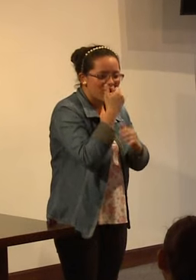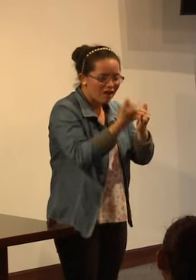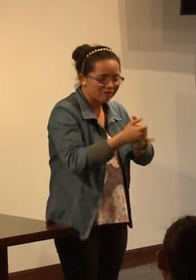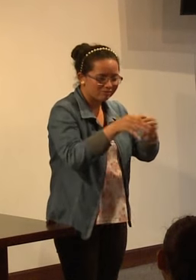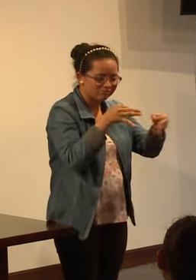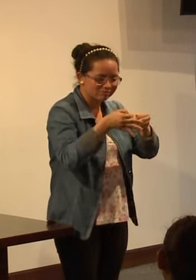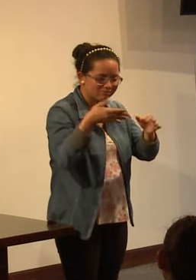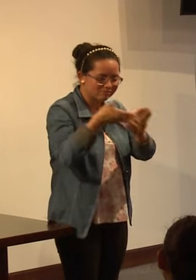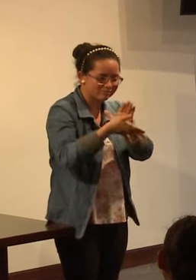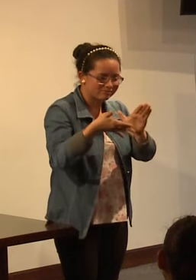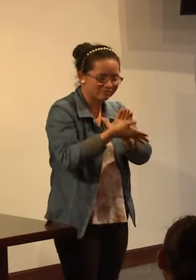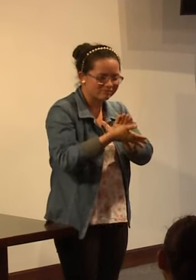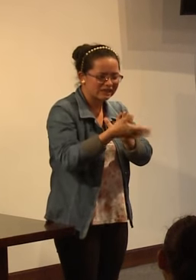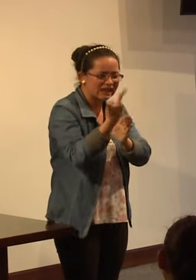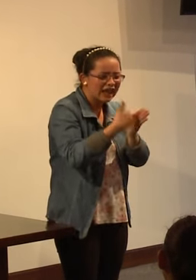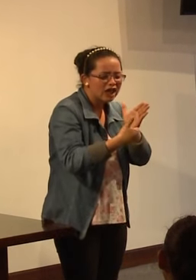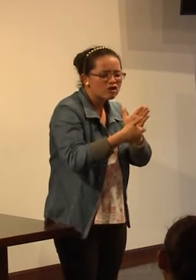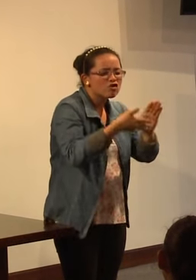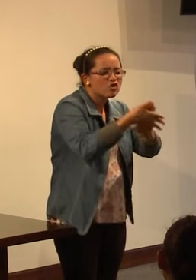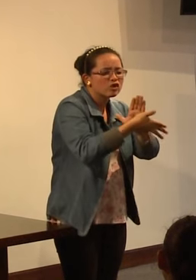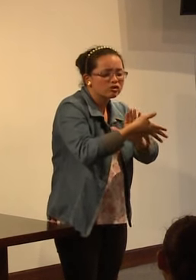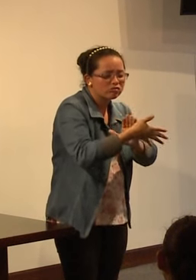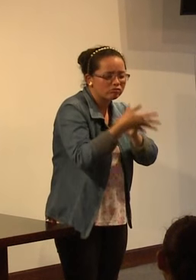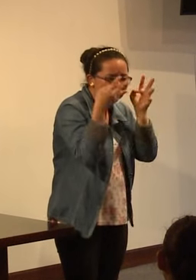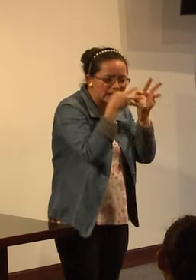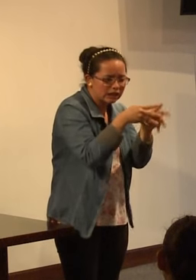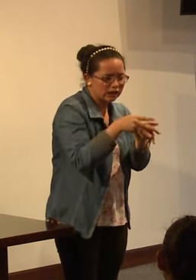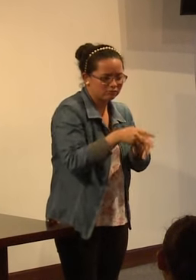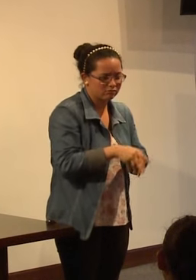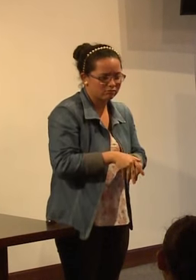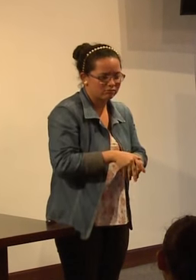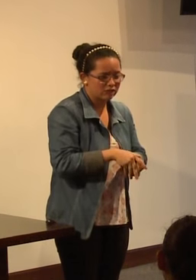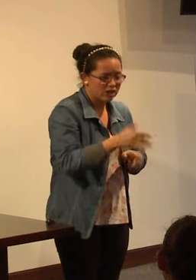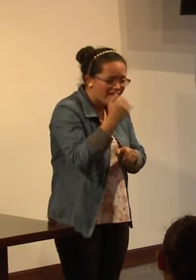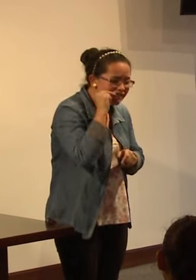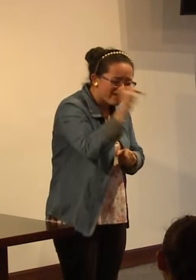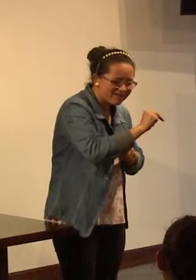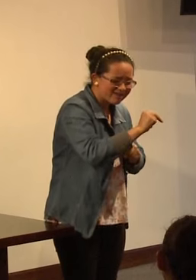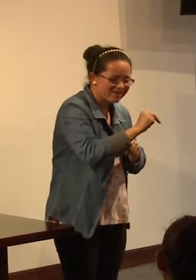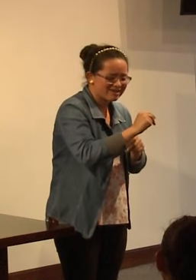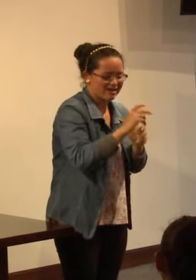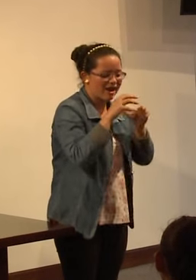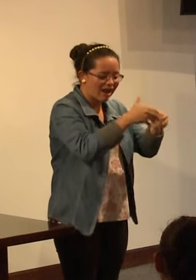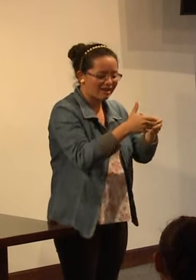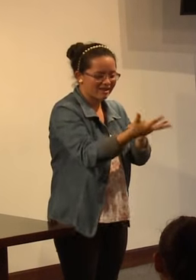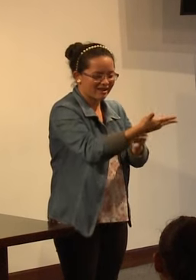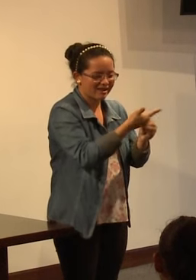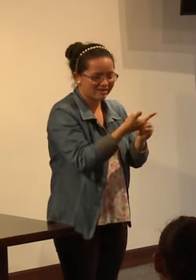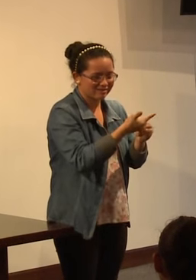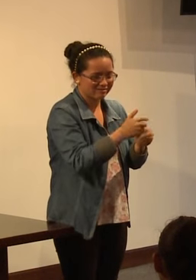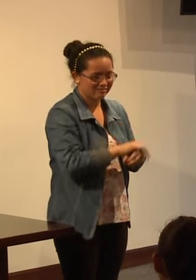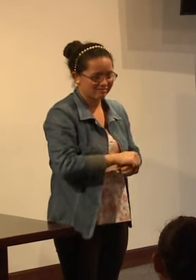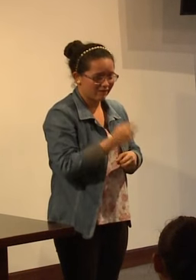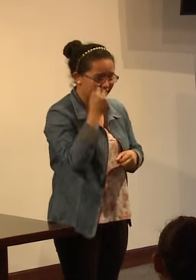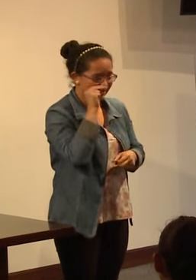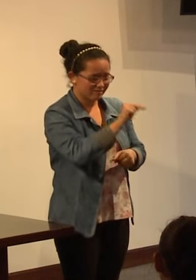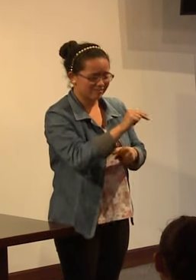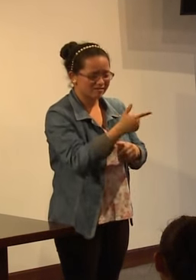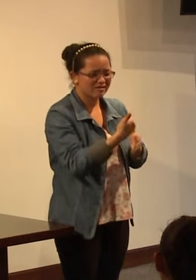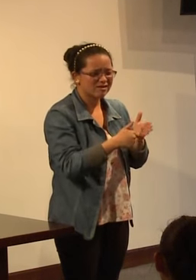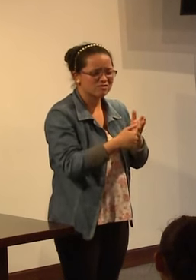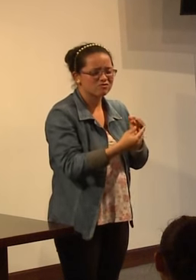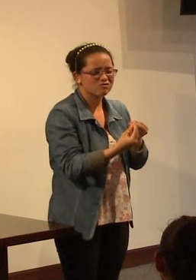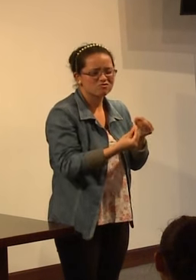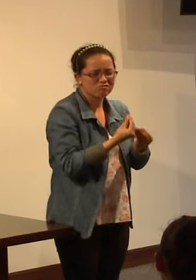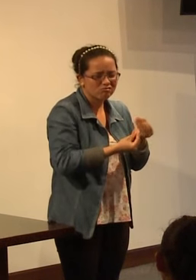acabo de contar? ¿Qué seguimos enseñando? ¿Sí se han dado cuenta? ¿Sí se han dado cuenta cuáles son las clases de artes? Por ejemplo, hablemos ahora sí de las artes visuales. En un colegio, ¿qué técnicas se